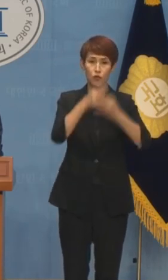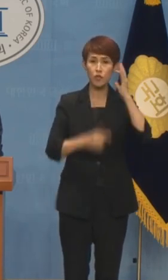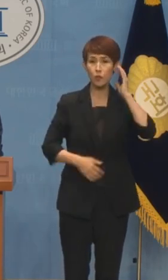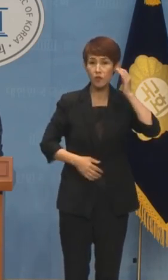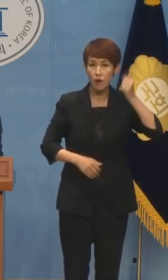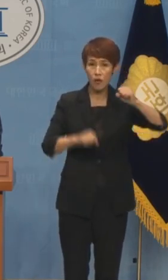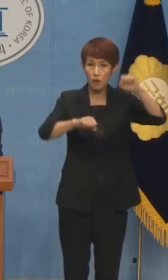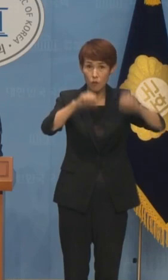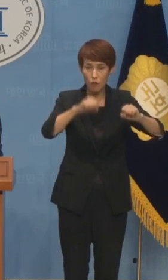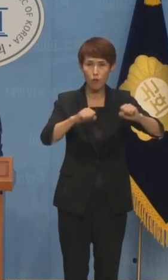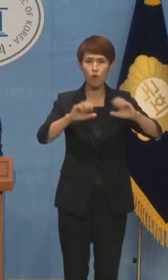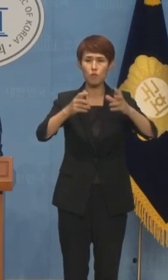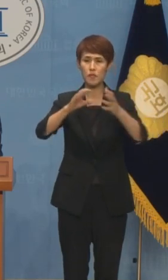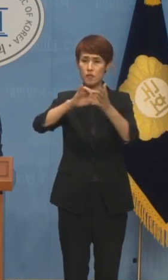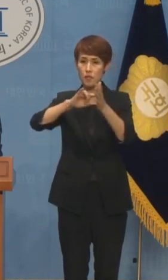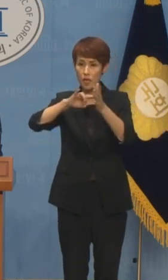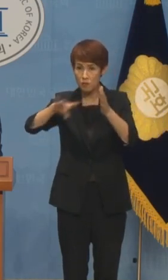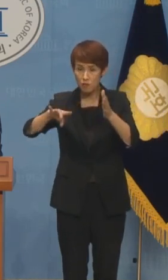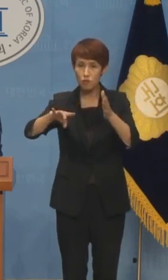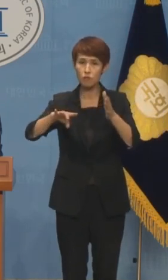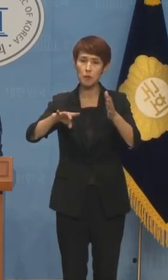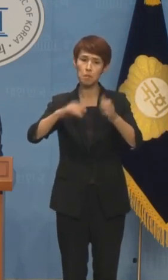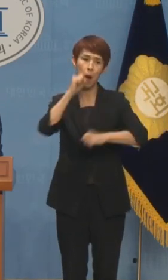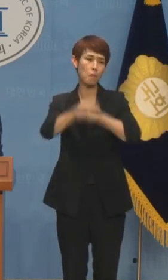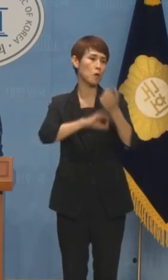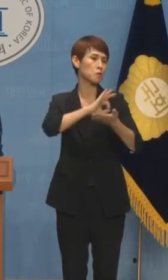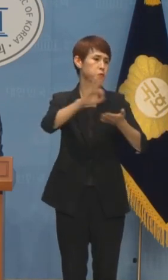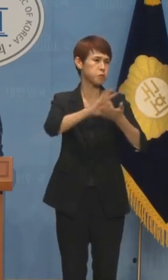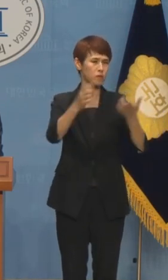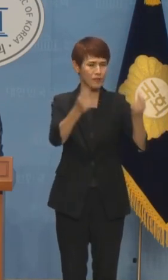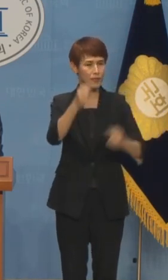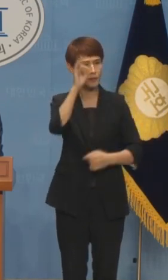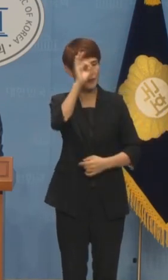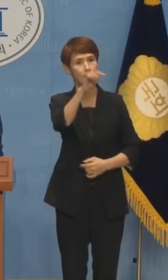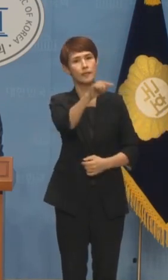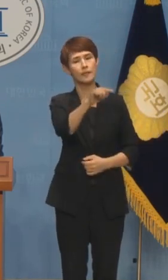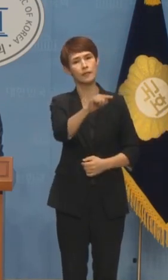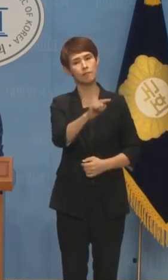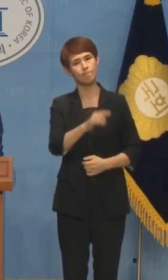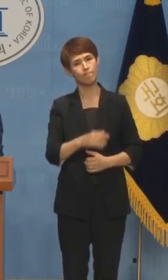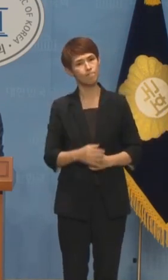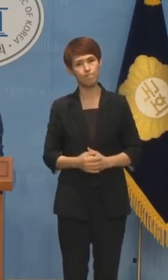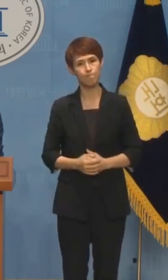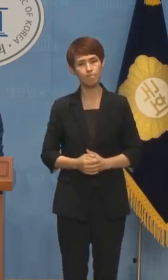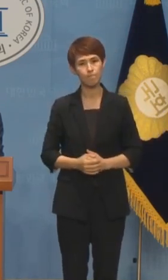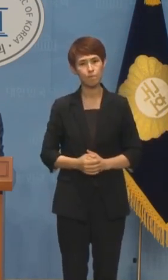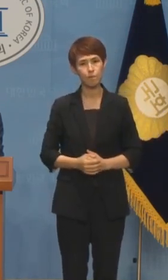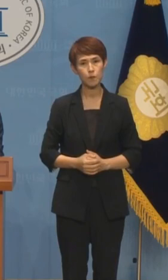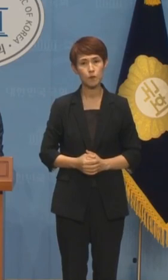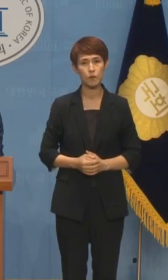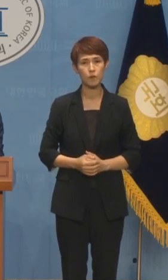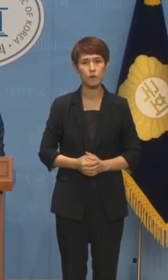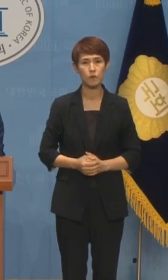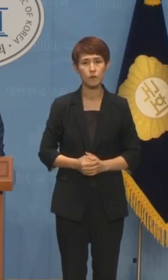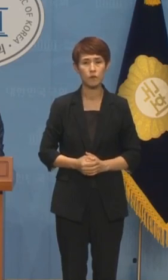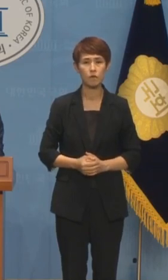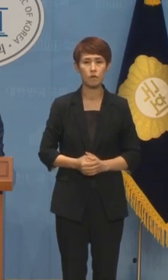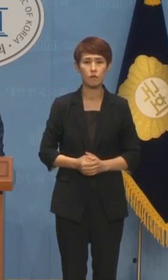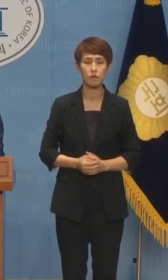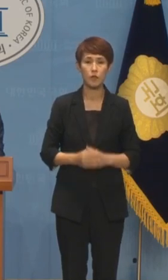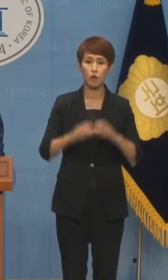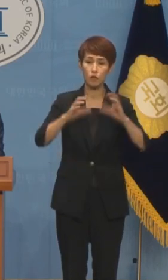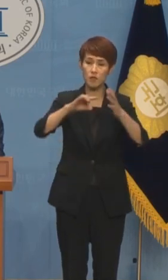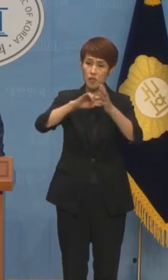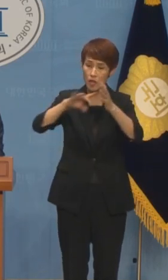행태는 국민 혈세를 자신의 쌈짓돈으로 여기는 것 아닌지 의문스럽게 합니다. 이렇게